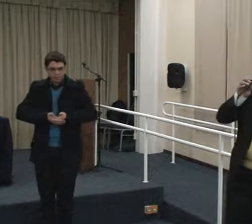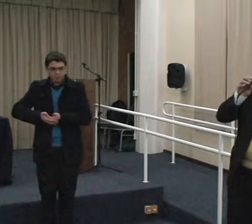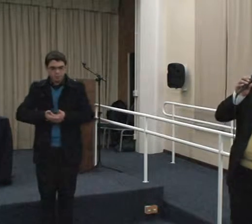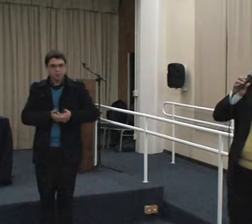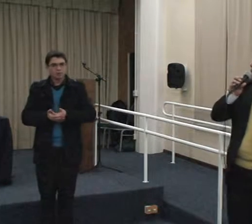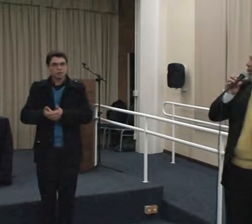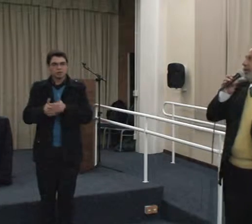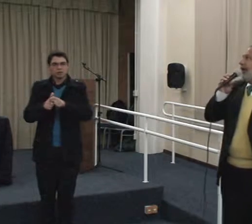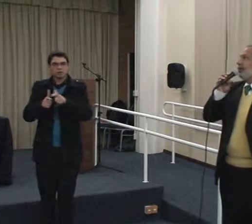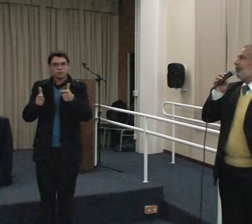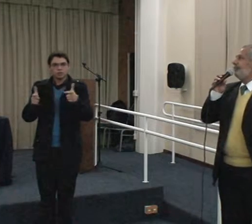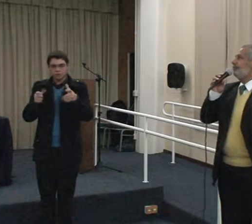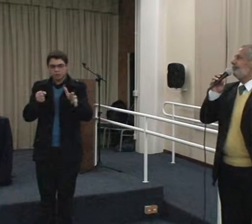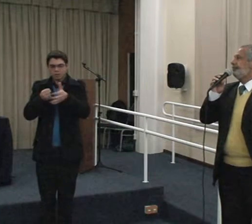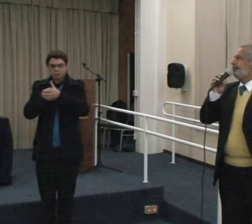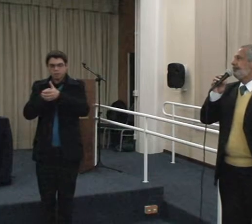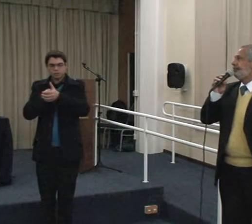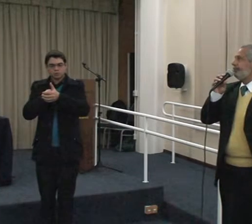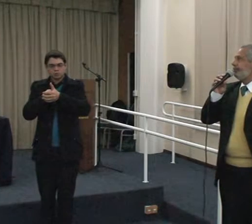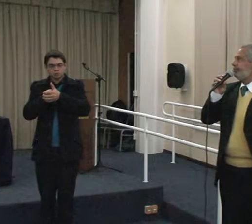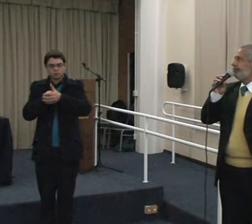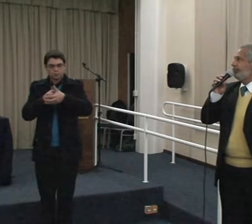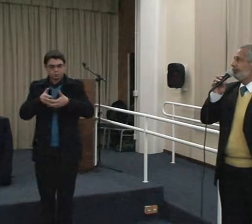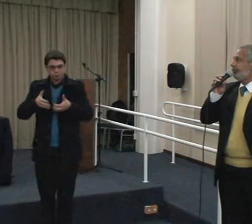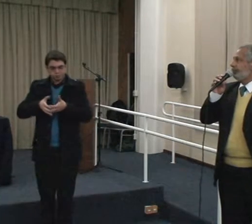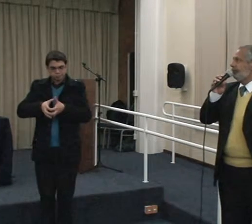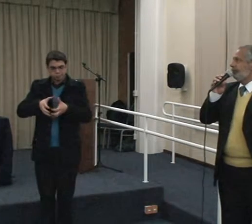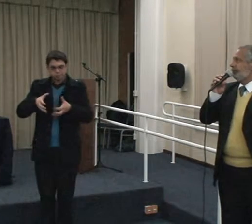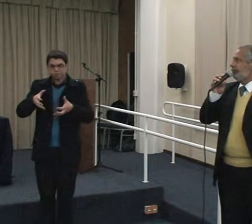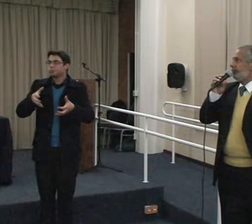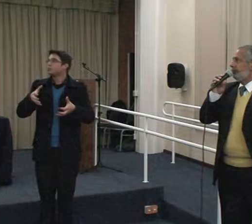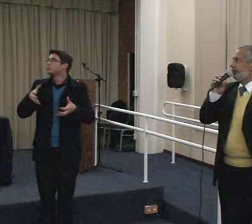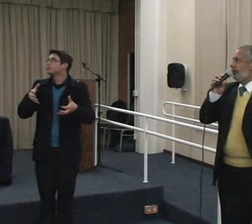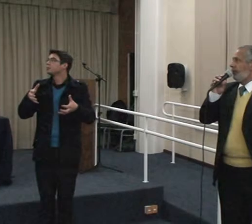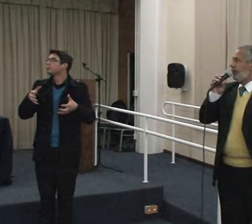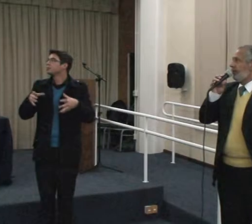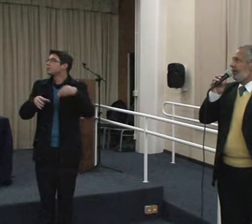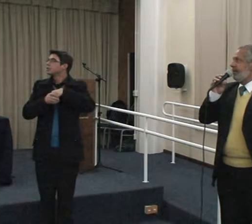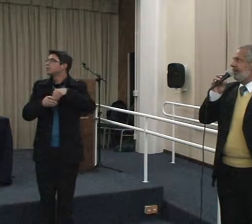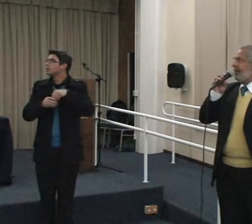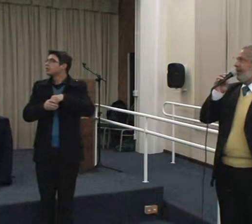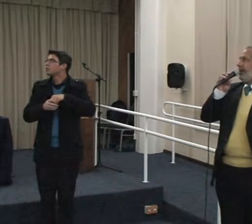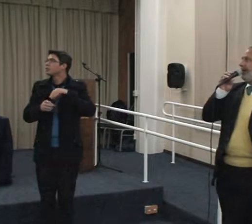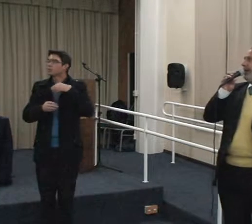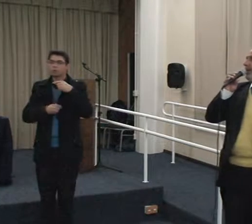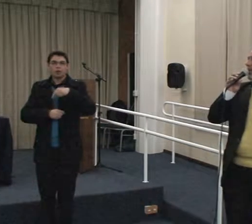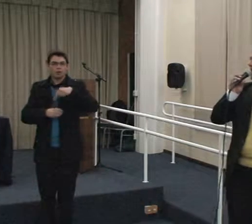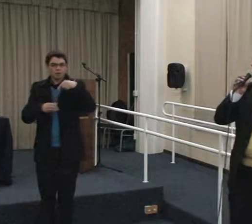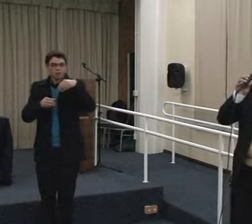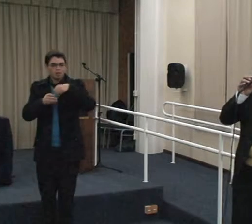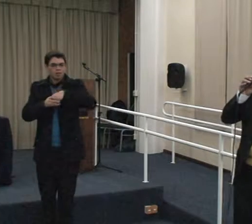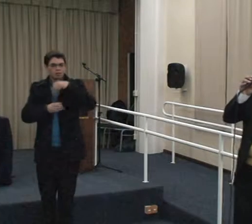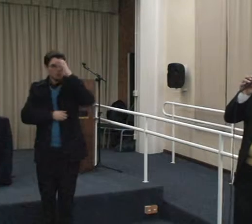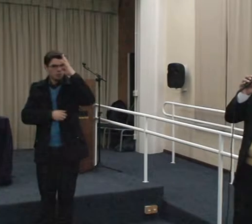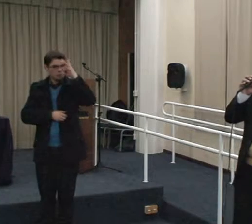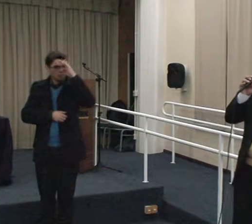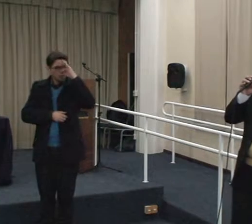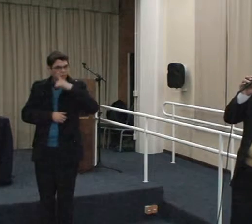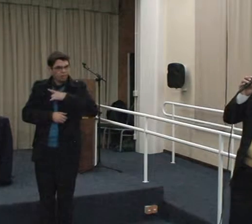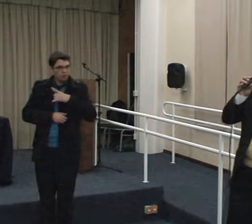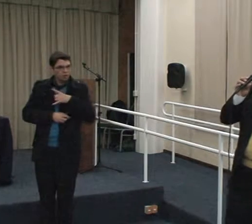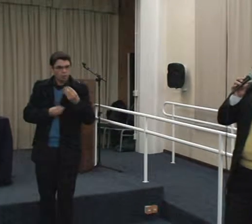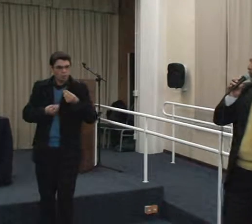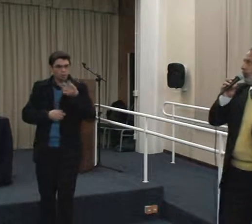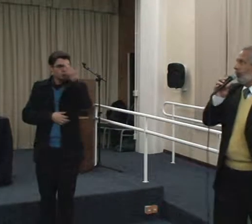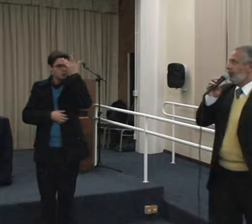Vivendo naquele mundo interno, sem saber exatamente